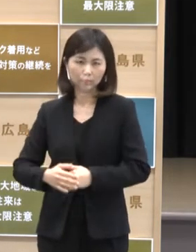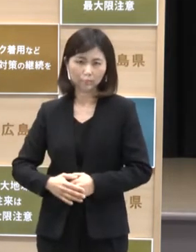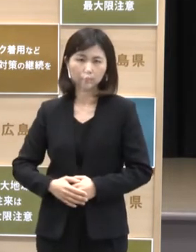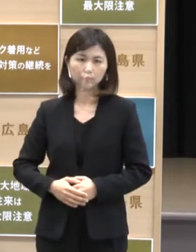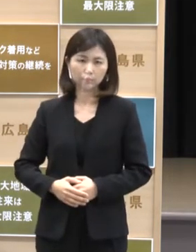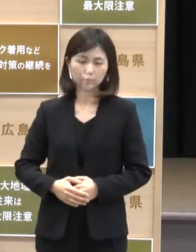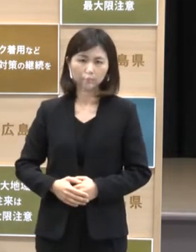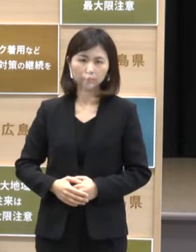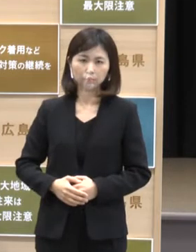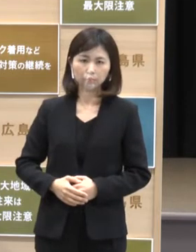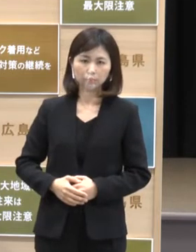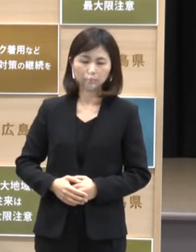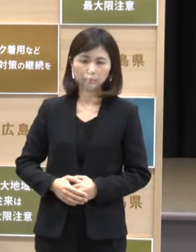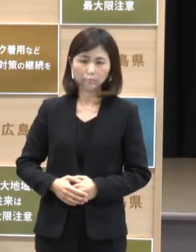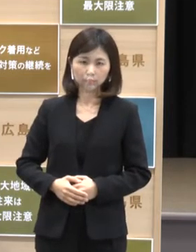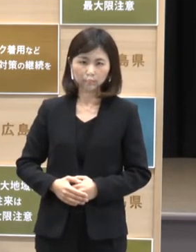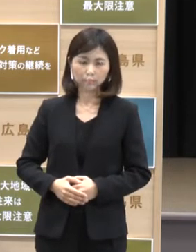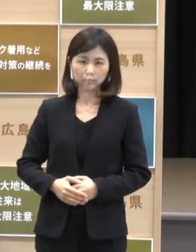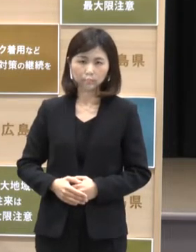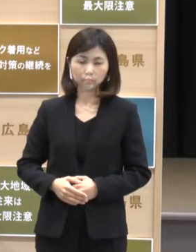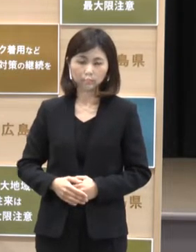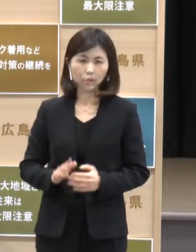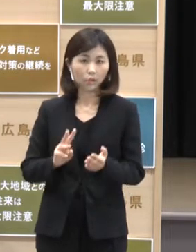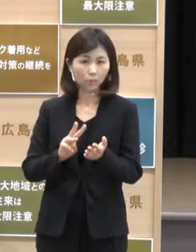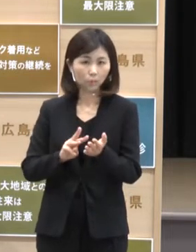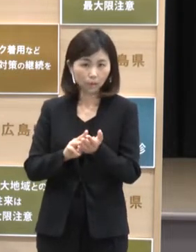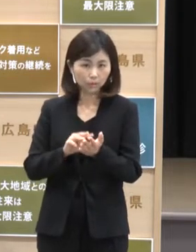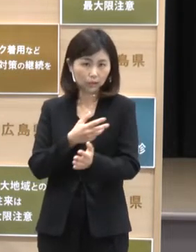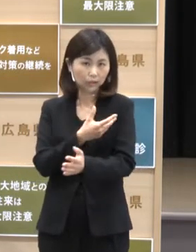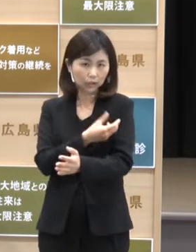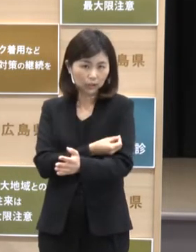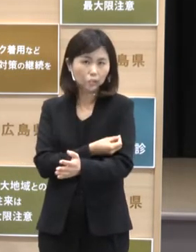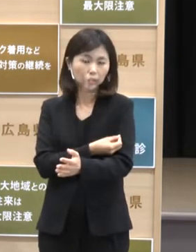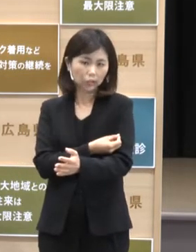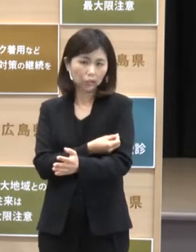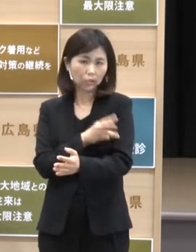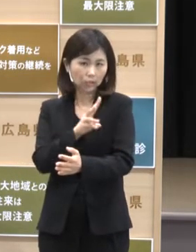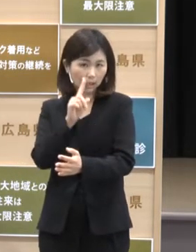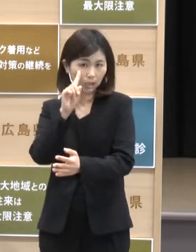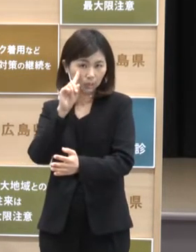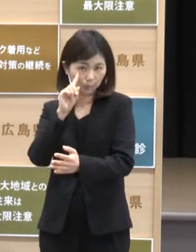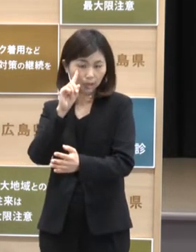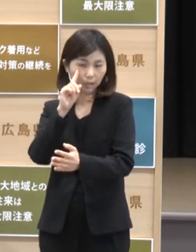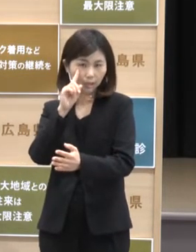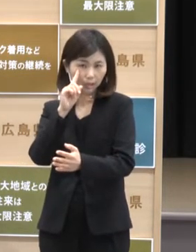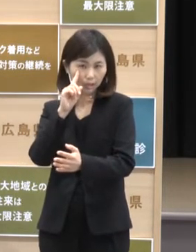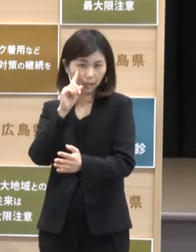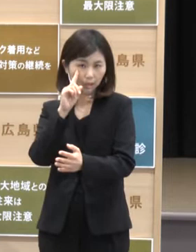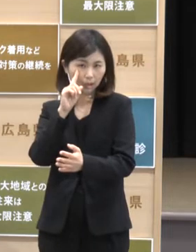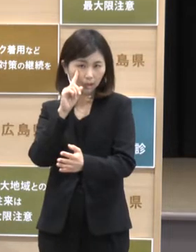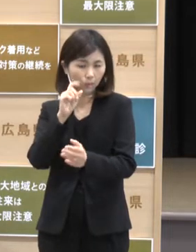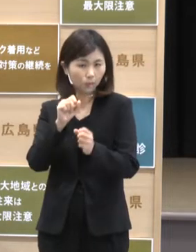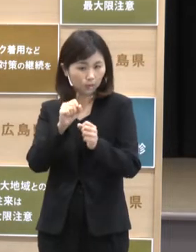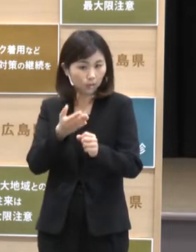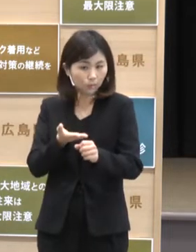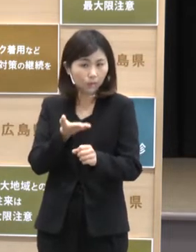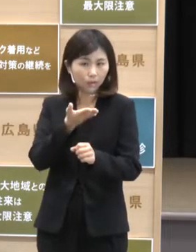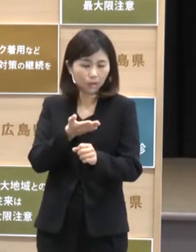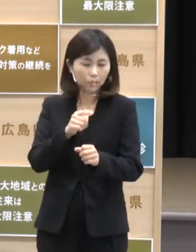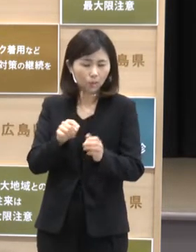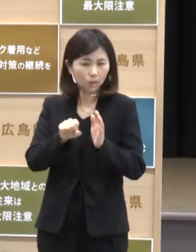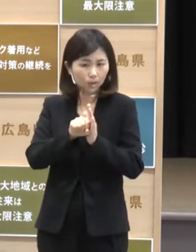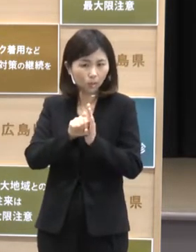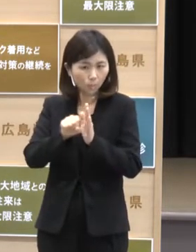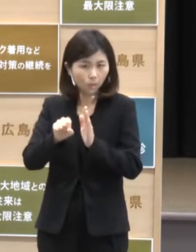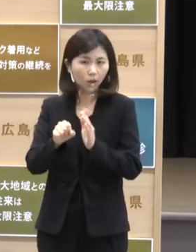考えております。とりわけワクチンの3回目接種によりまして、感染予防効果が高まることが期